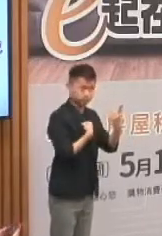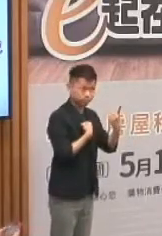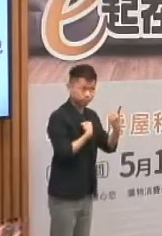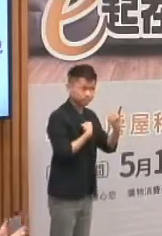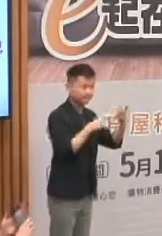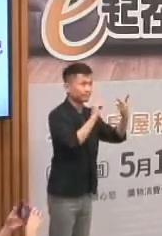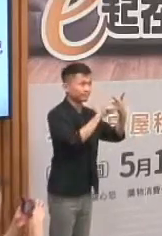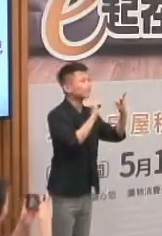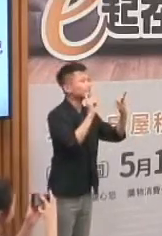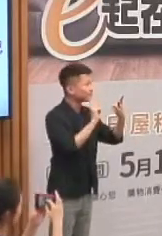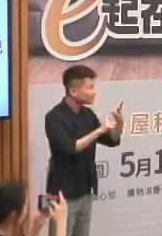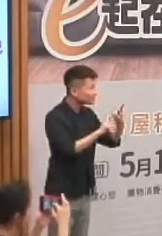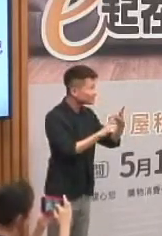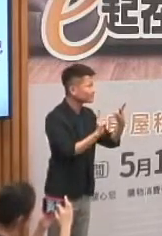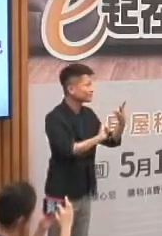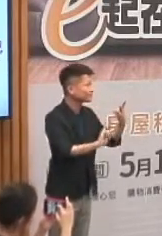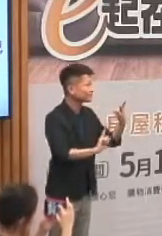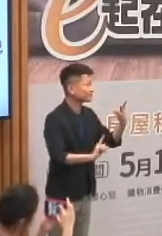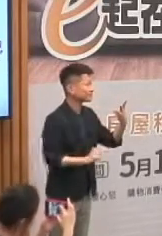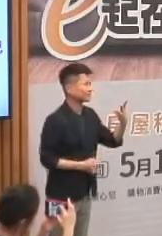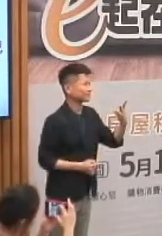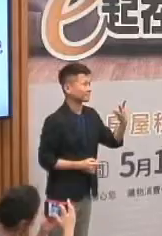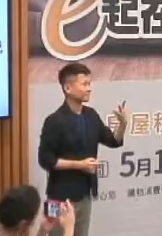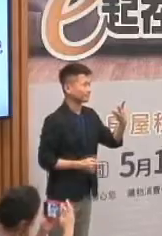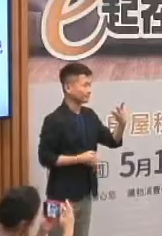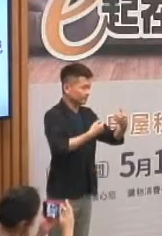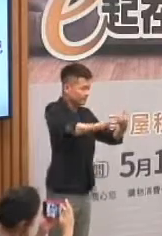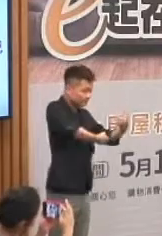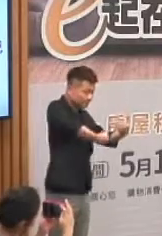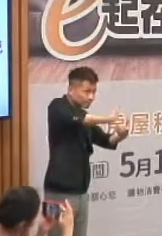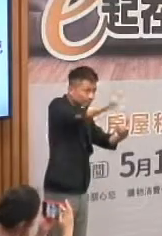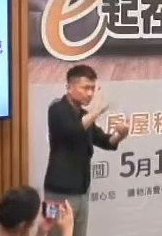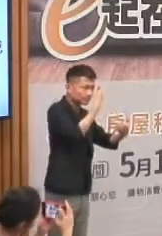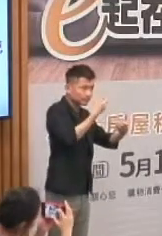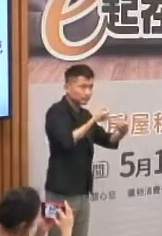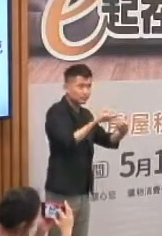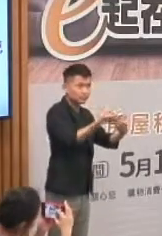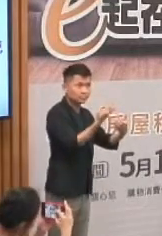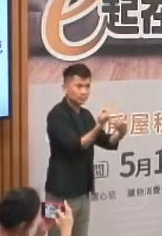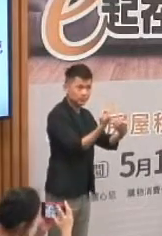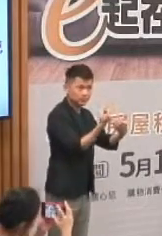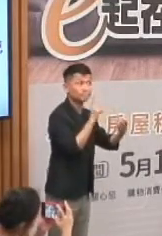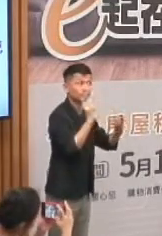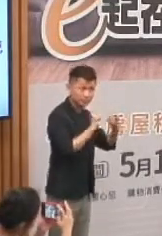接下来， 谢谢。 确认缴税的资料。